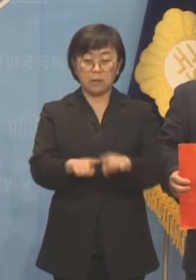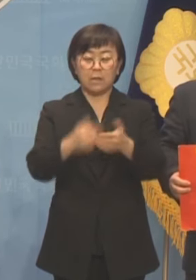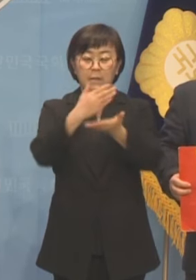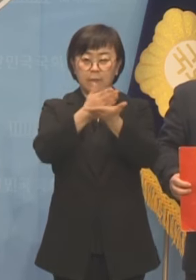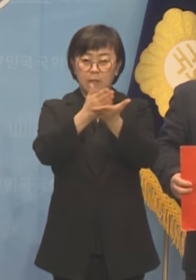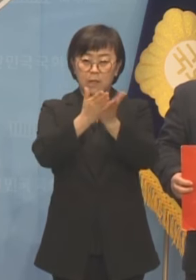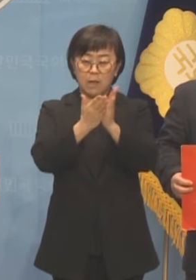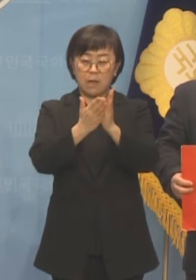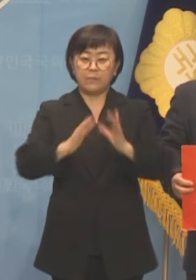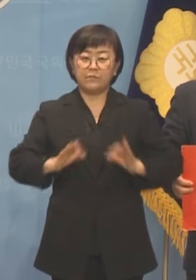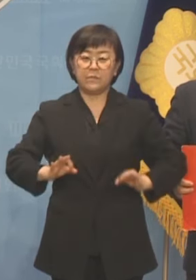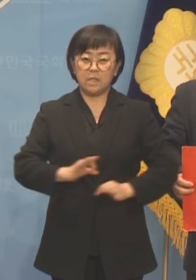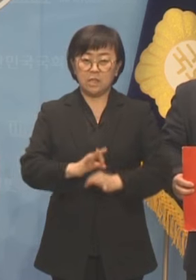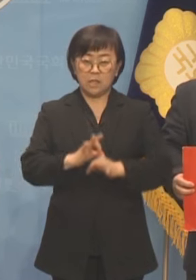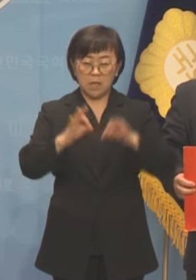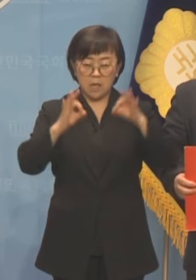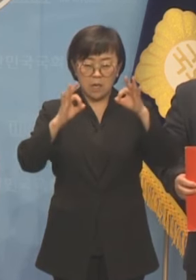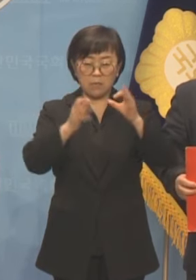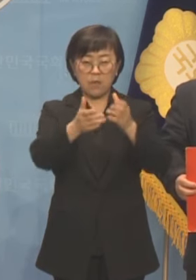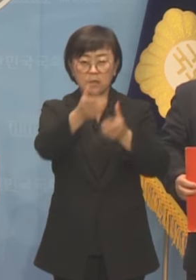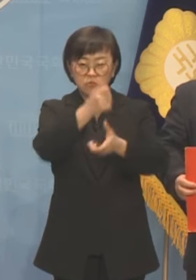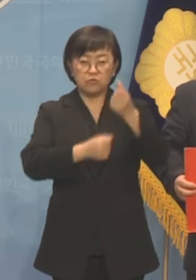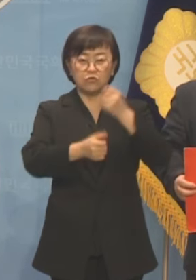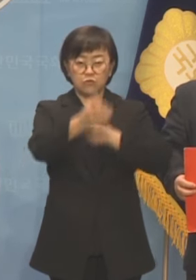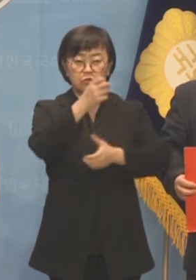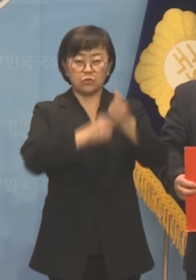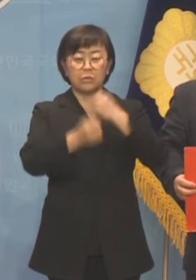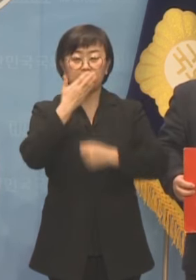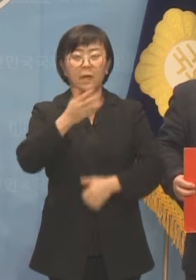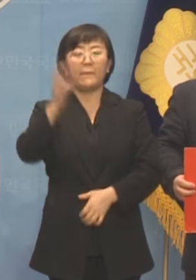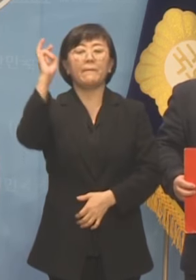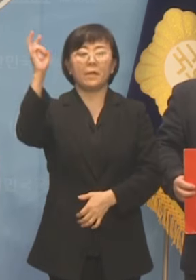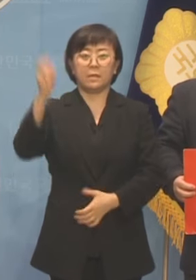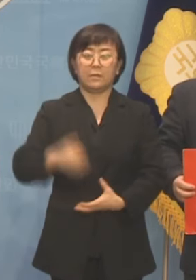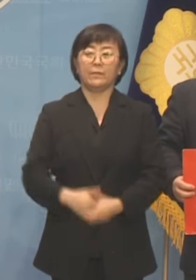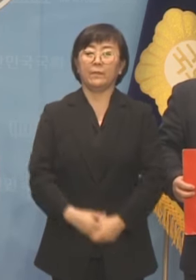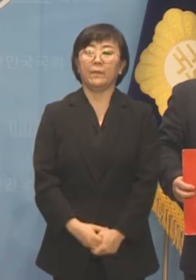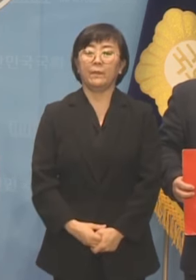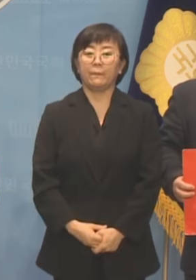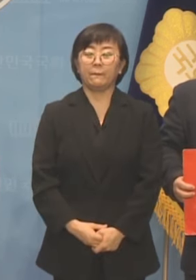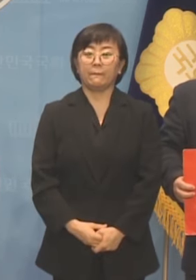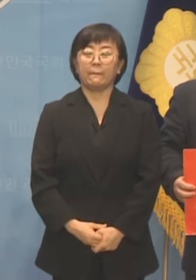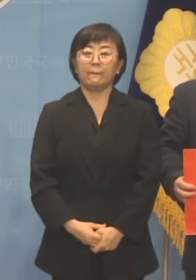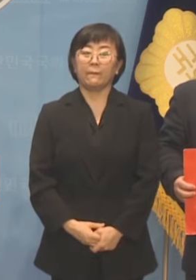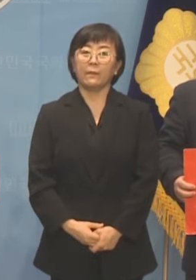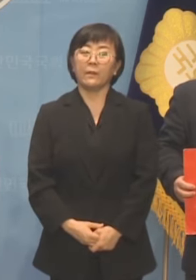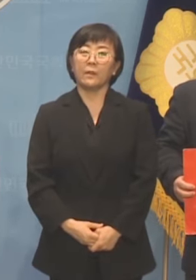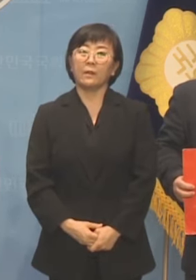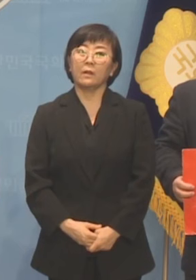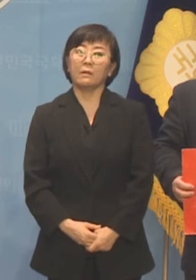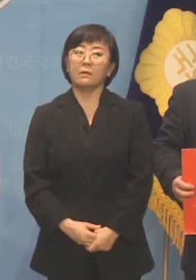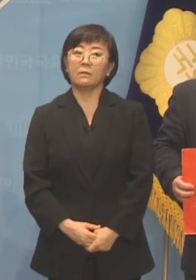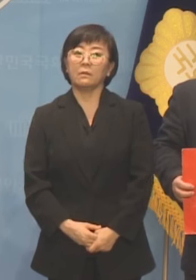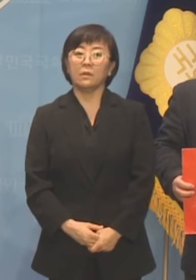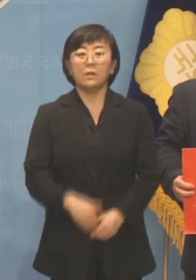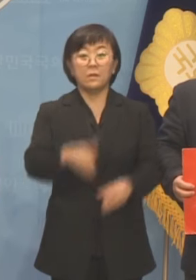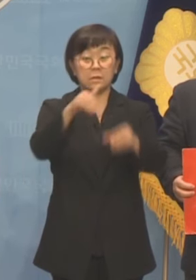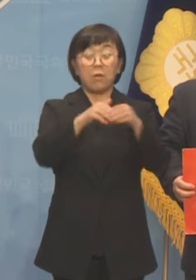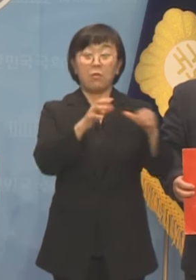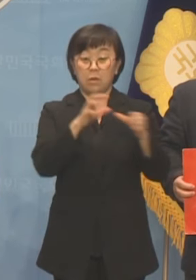다양한 온갖 비리가 줄줄이 나올 거라는 예측을 해봅니다 그리고